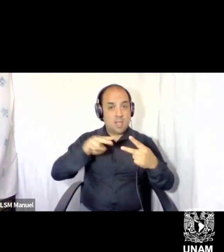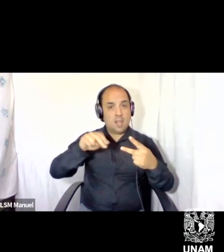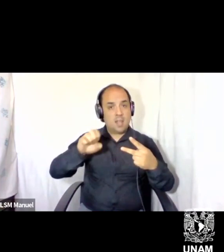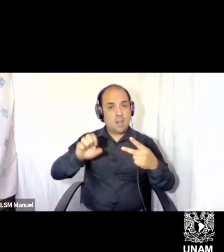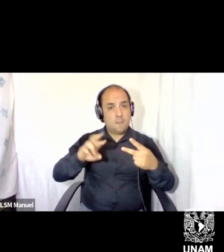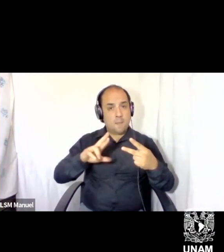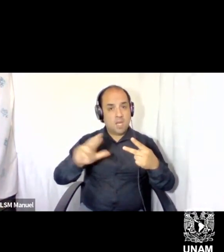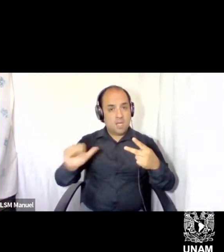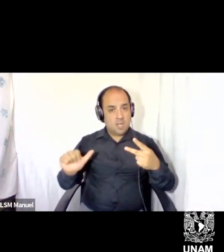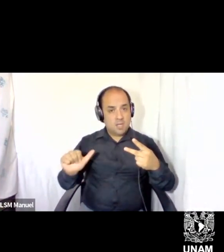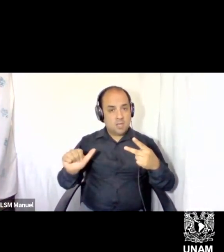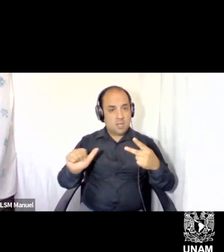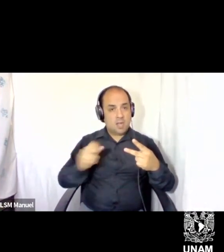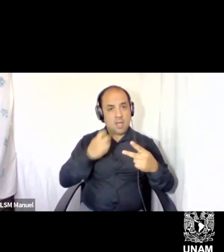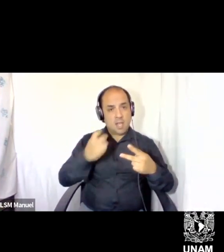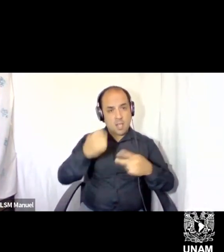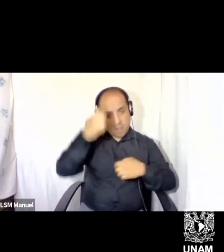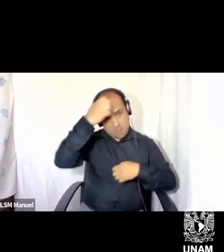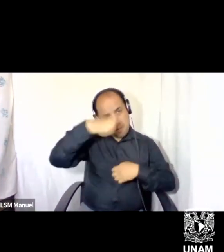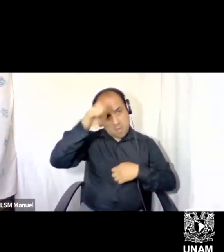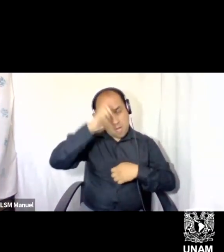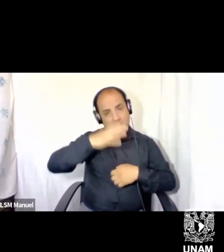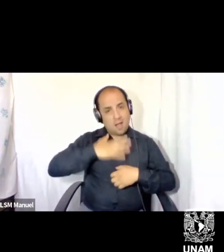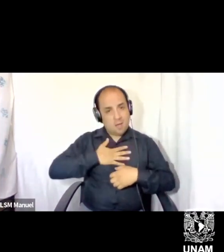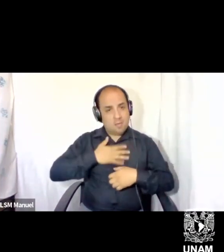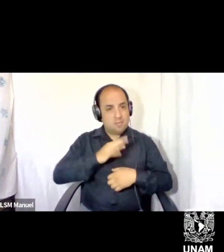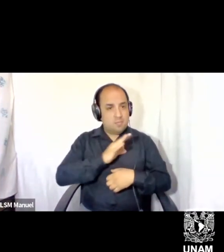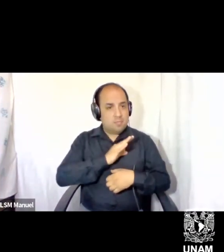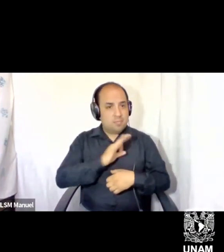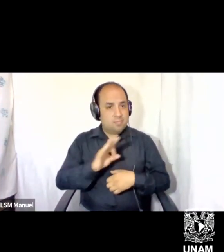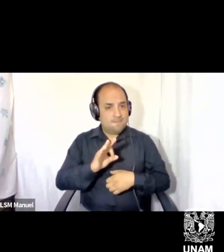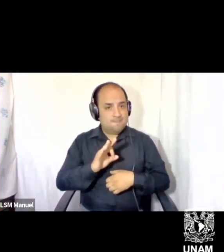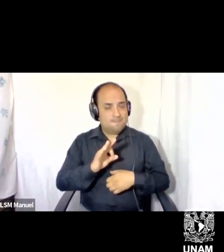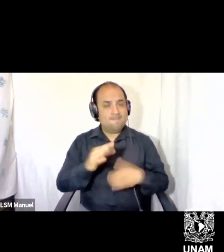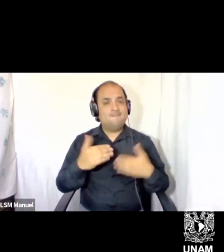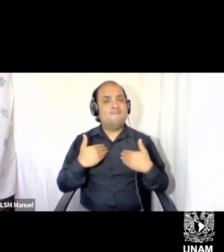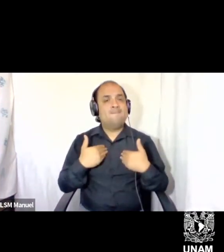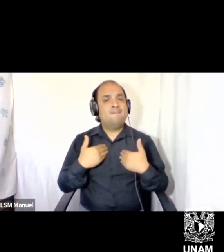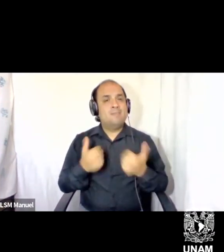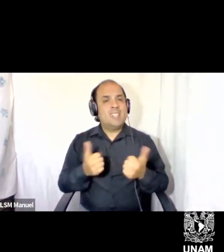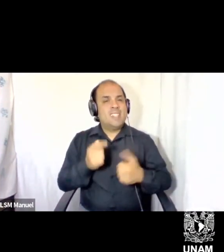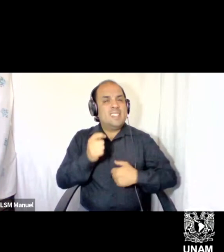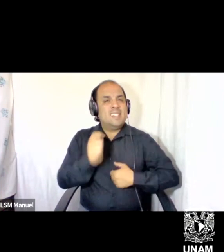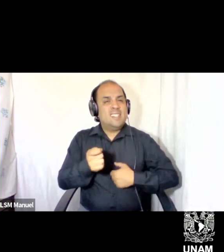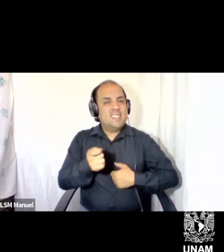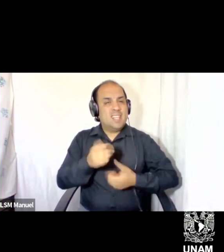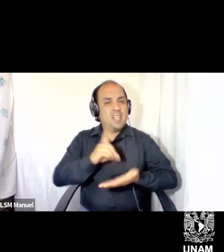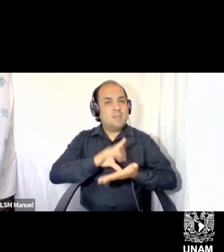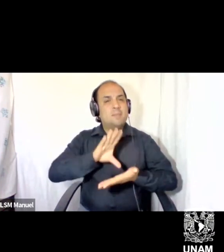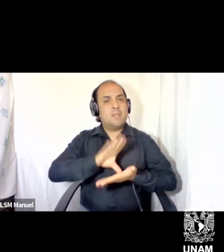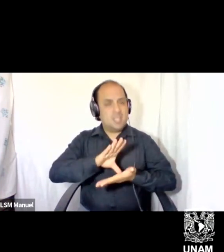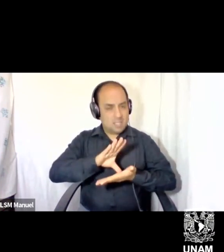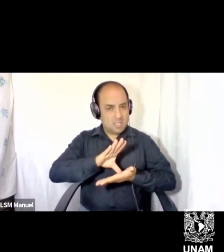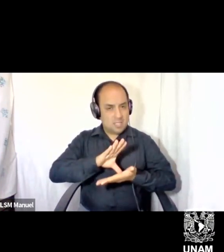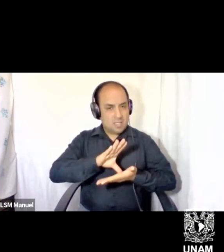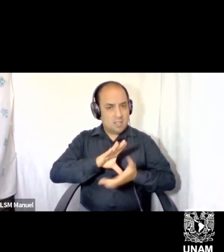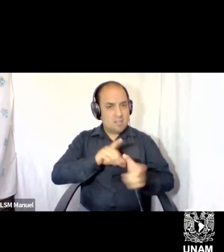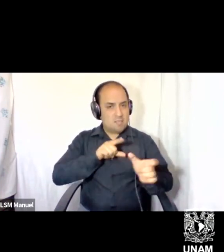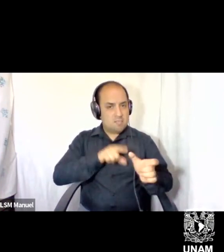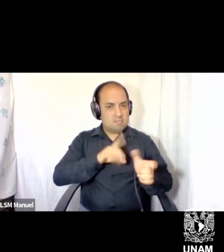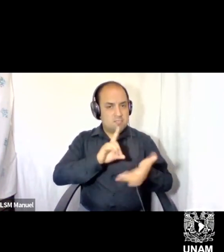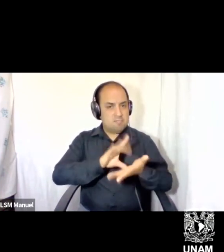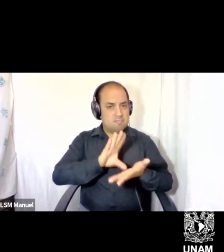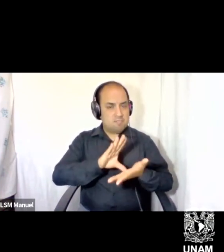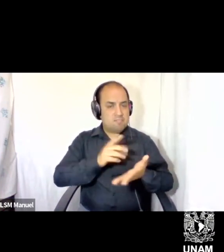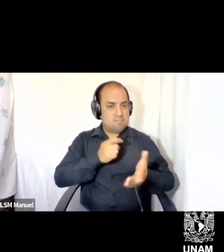otras experiencias también me permiten dimensionar lo que implica la discapacidad. Y que